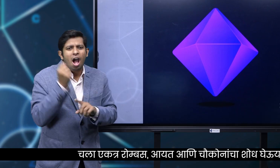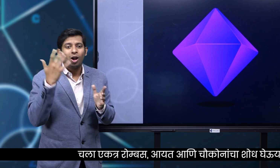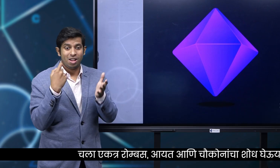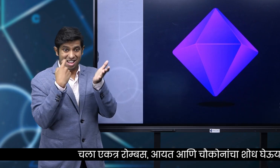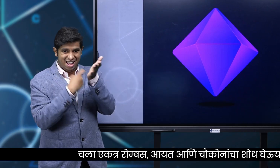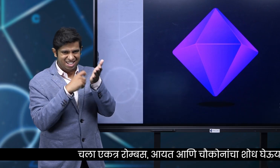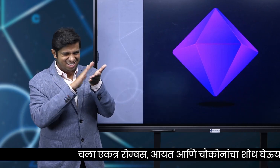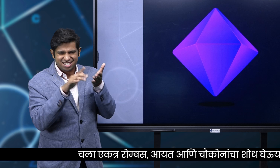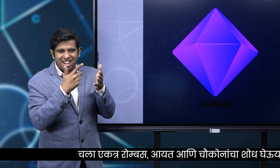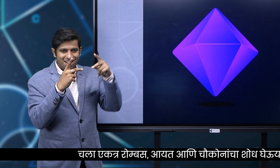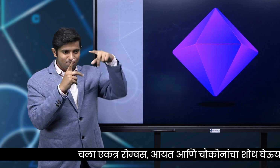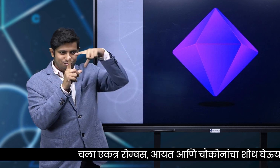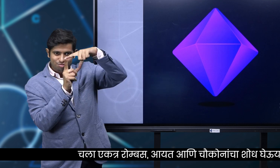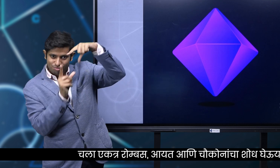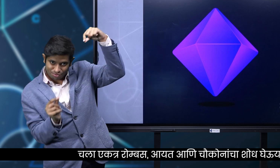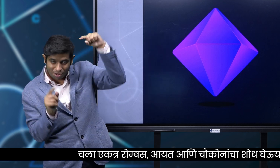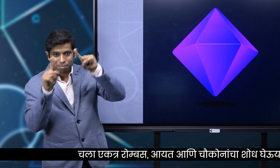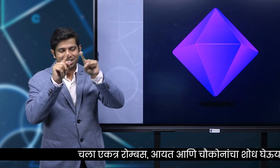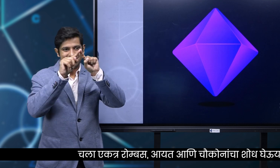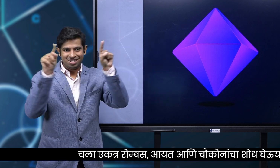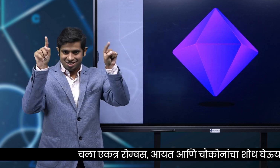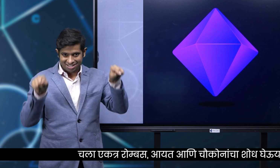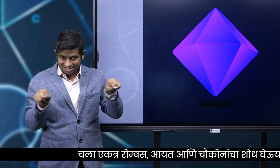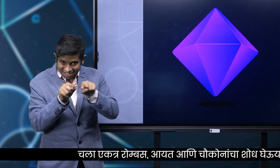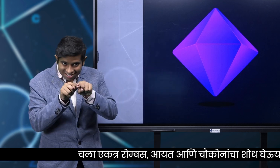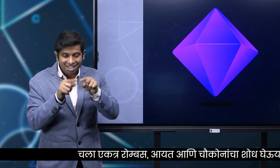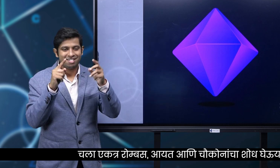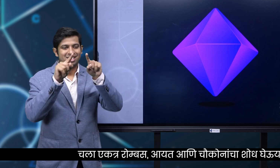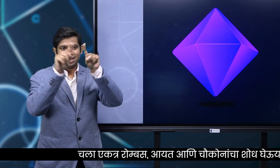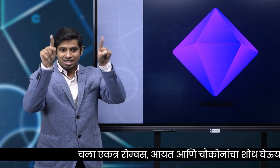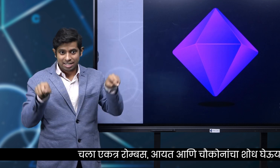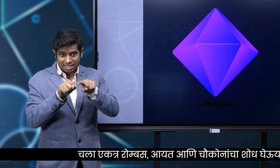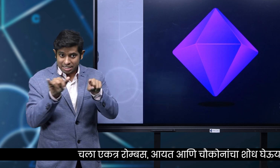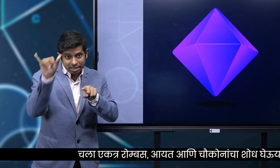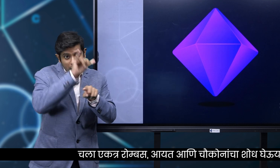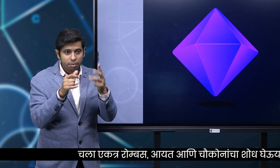चला एकत्र रोम्बस, आयत आणि चौकोनांचा शोध घेऊया.